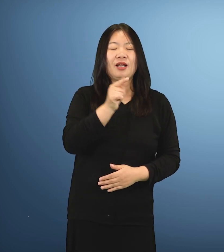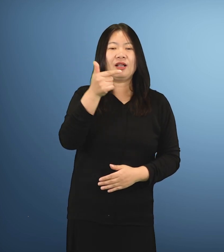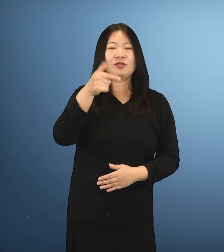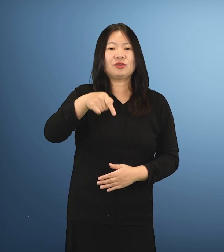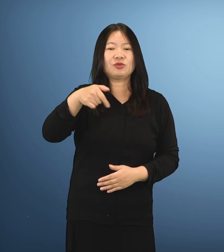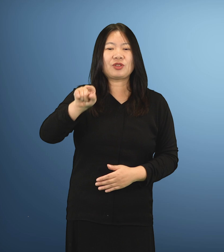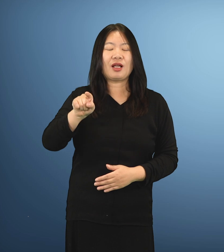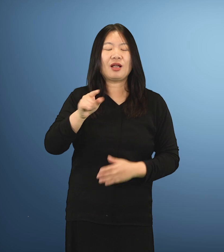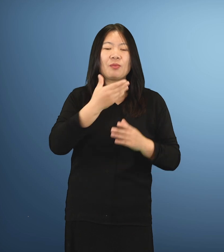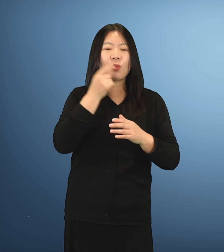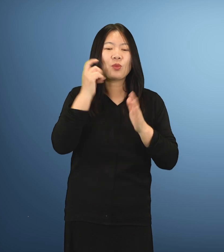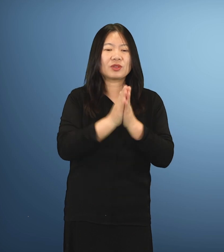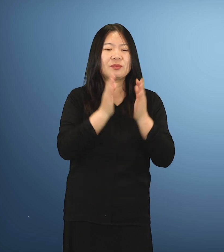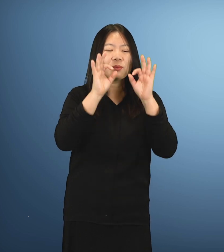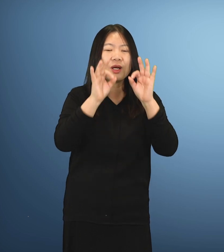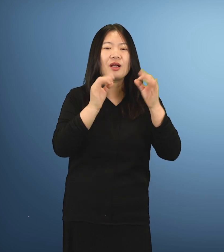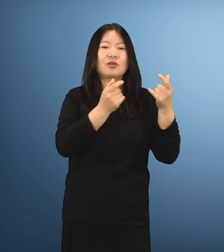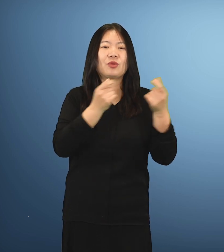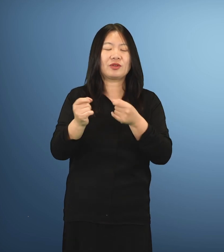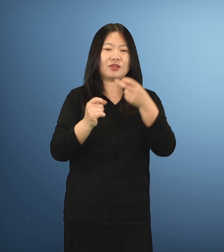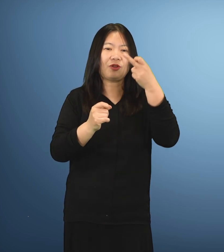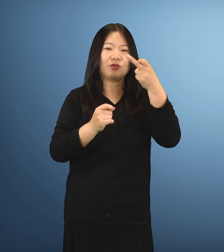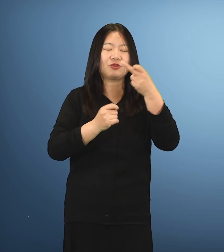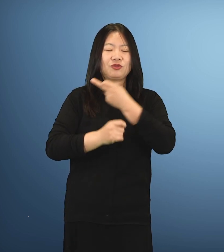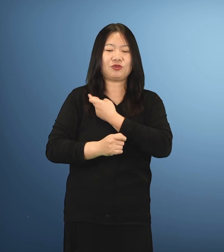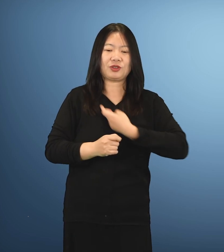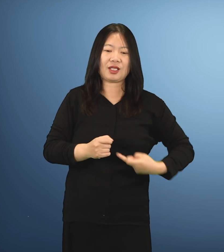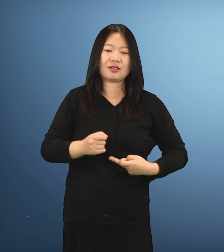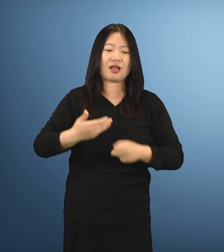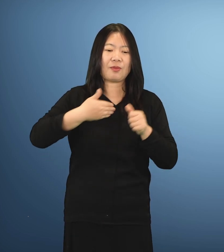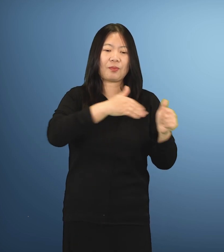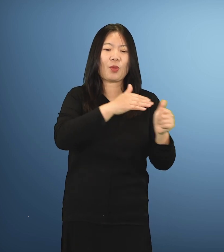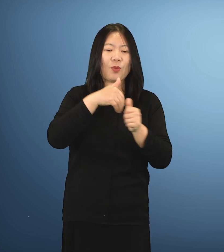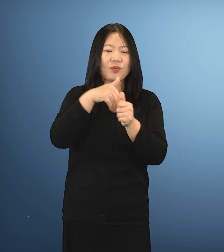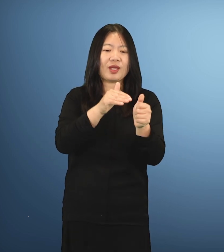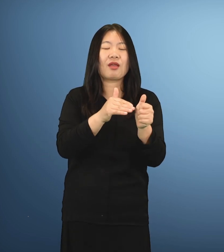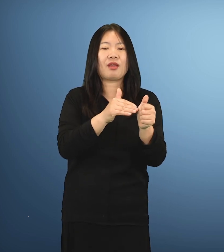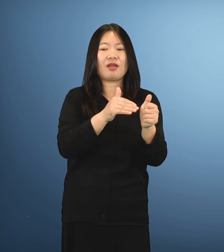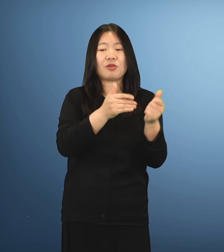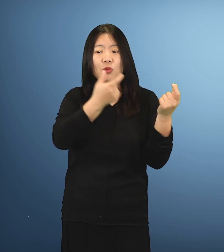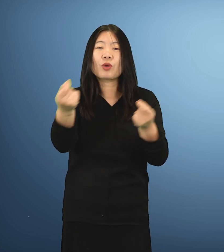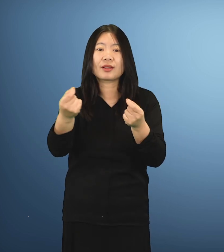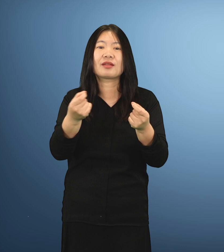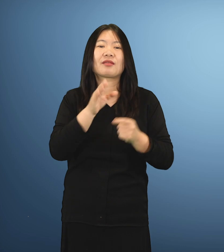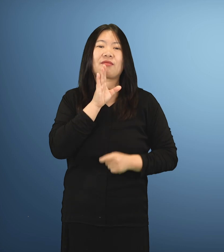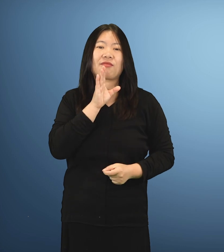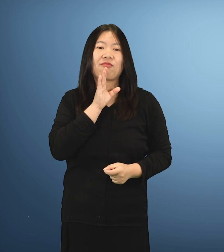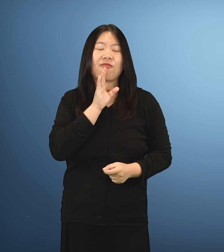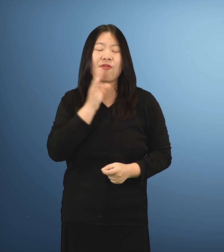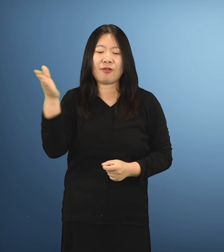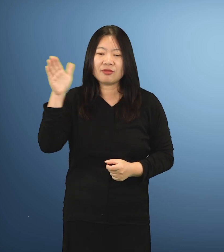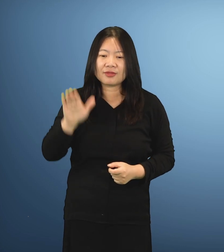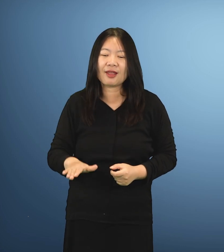똑같이 12 제자를 파송해요. 파송하는 것까지는 맞는데